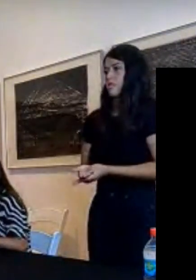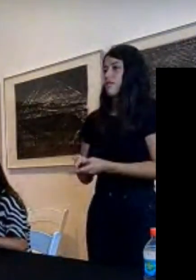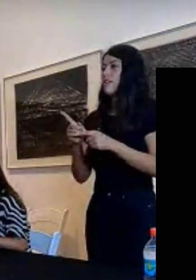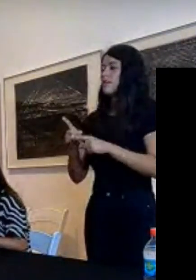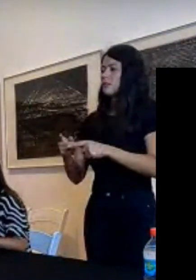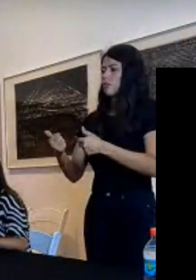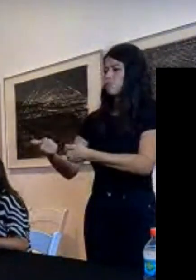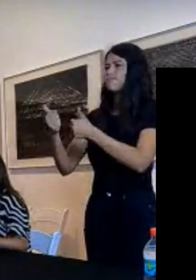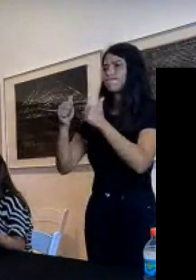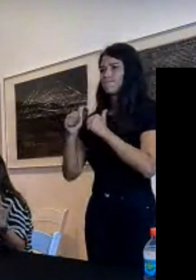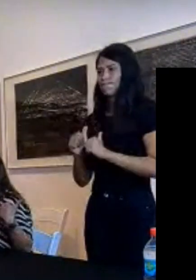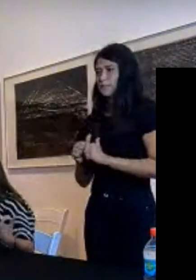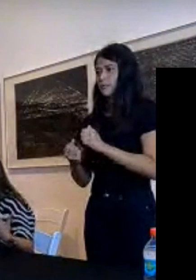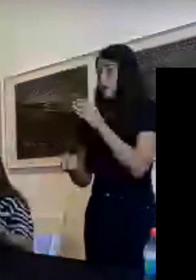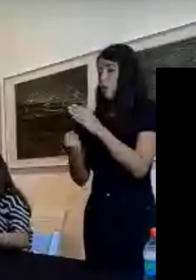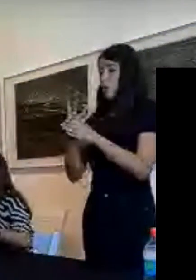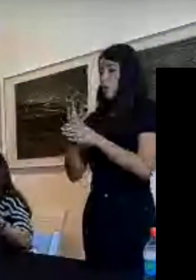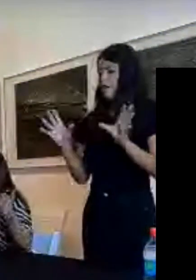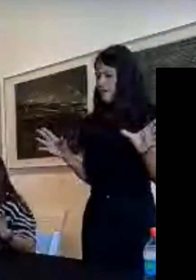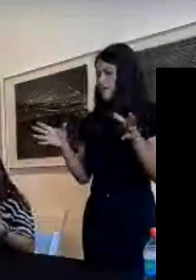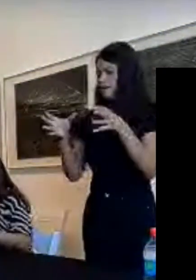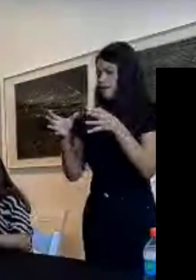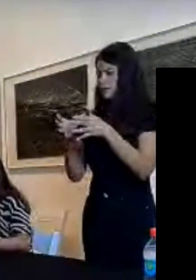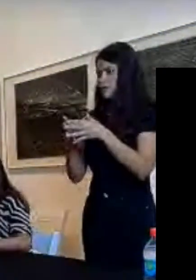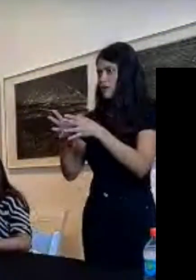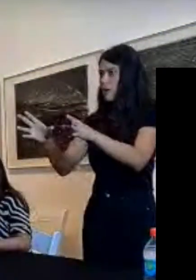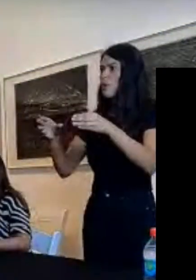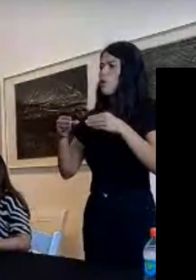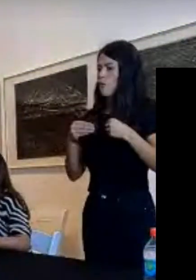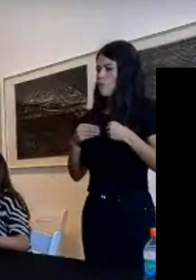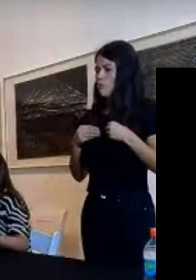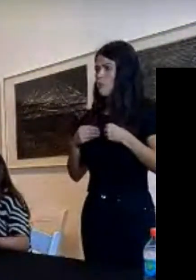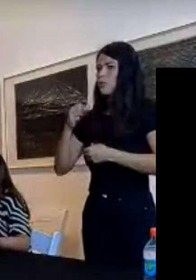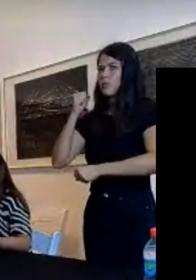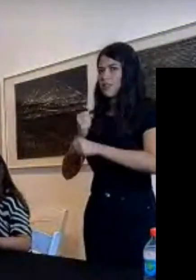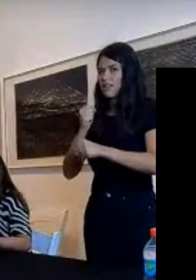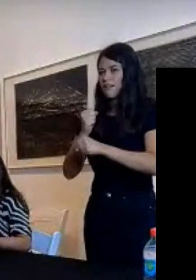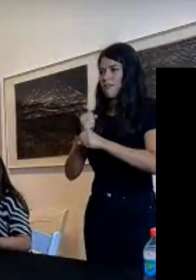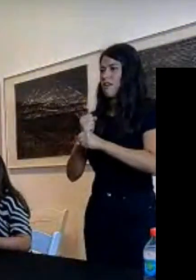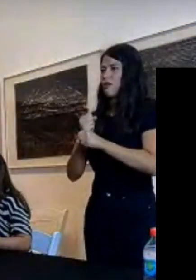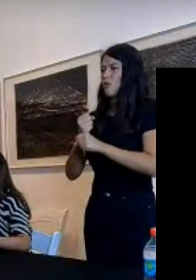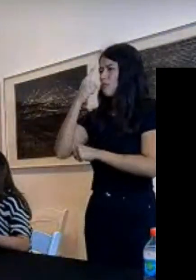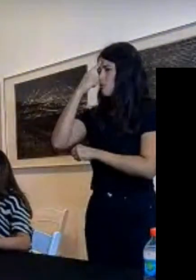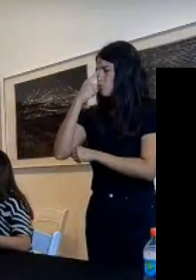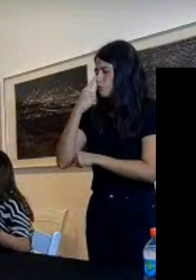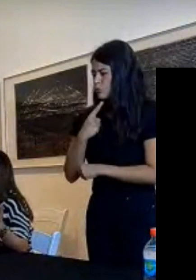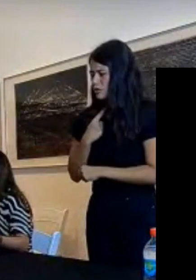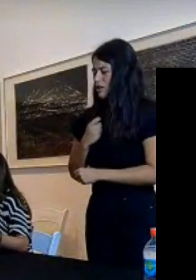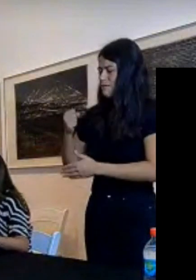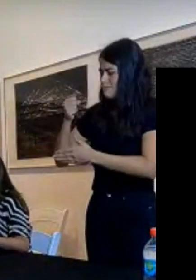sido un tremendo desafío para esta nueva generación que ha tenido que tomar la posta de un trabajo de un museo que ha tenido